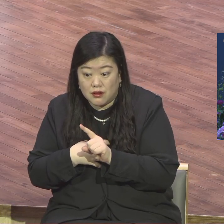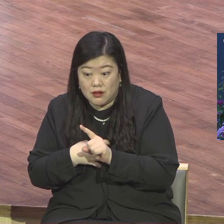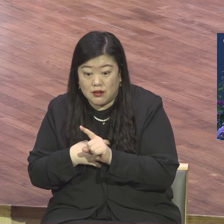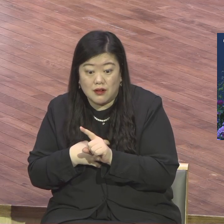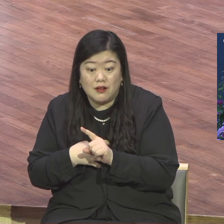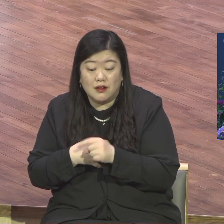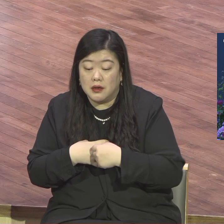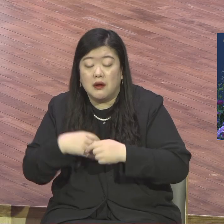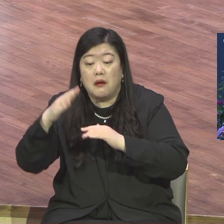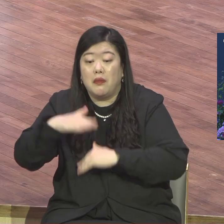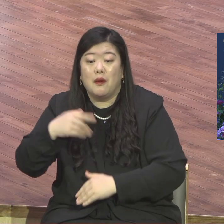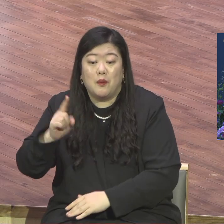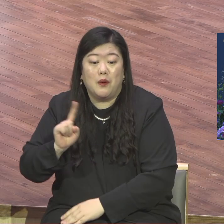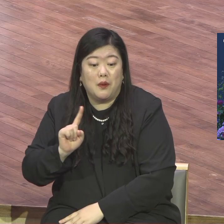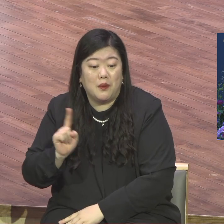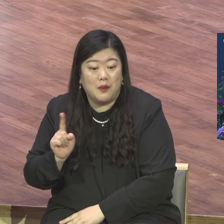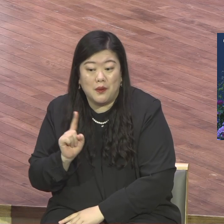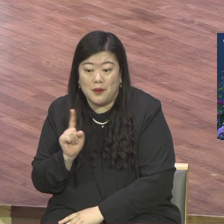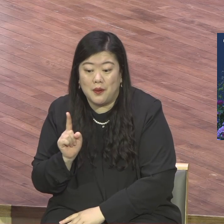하고 있는 그런 고통이 아니고